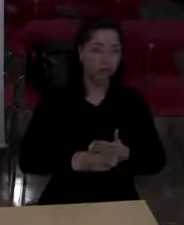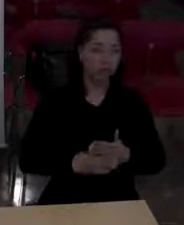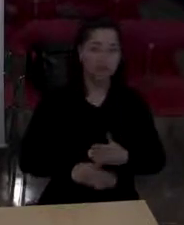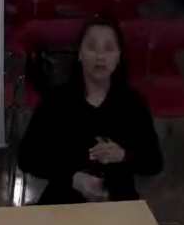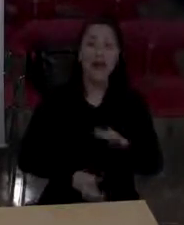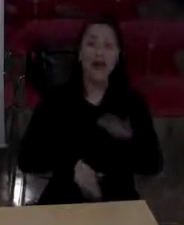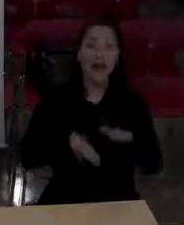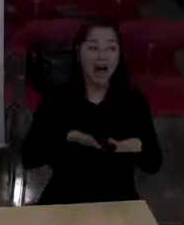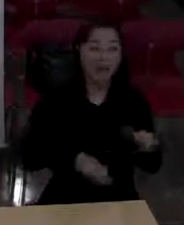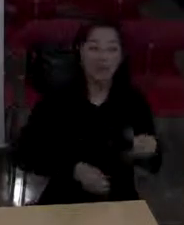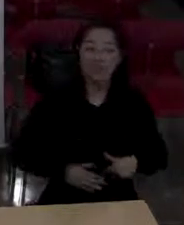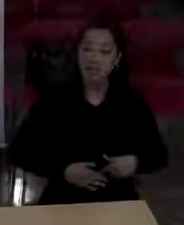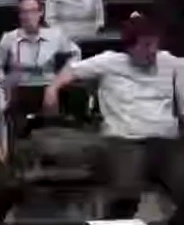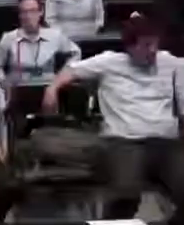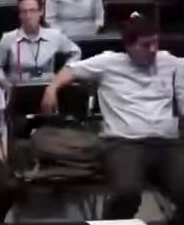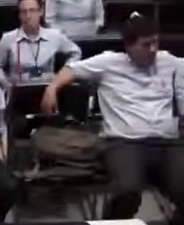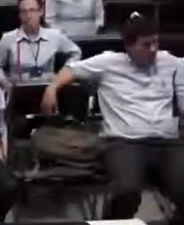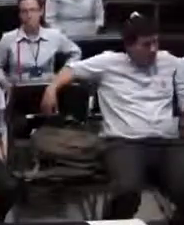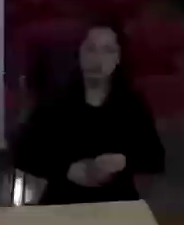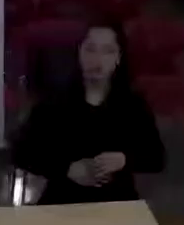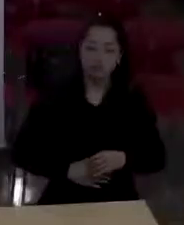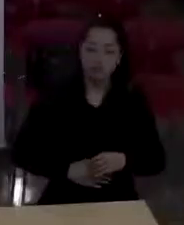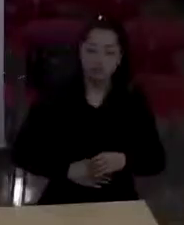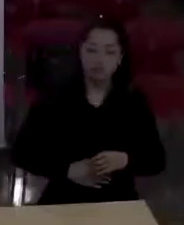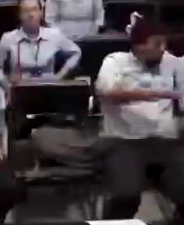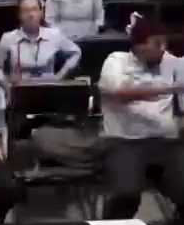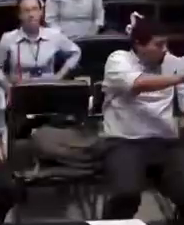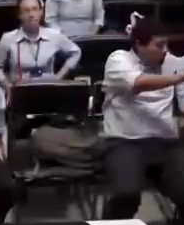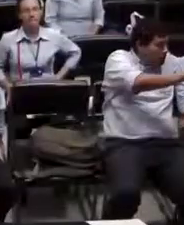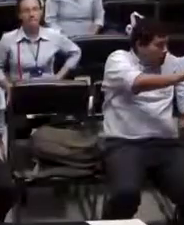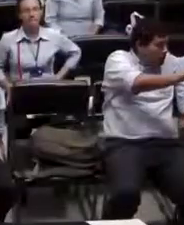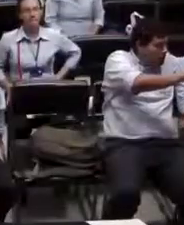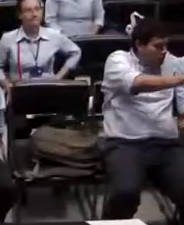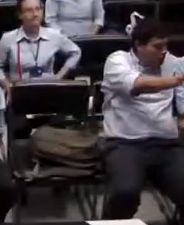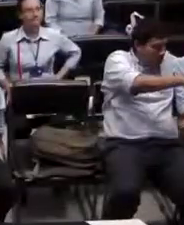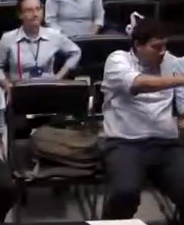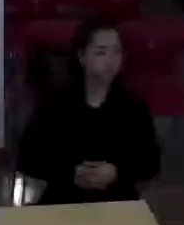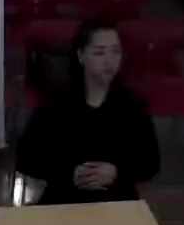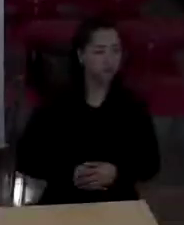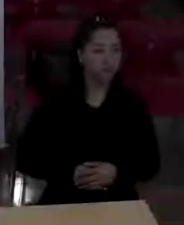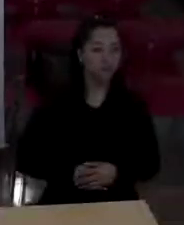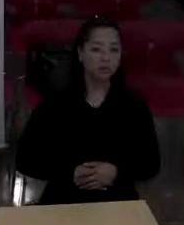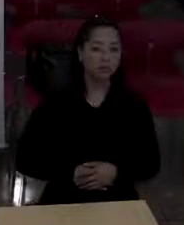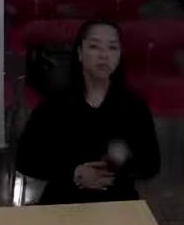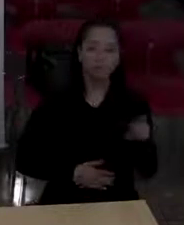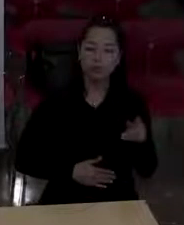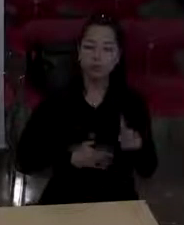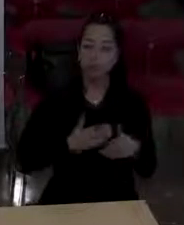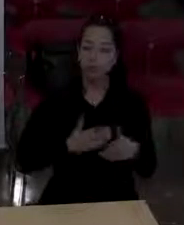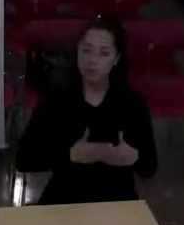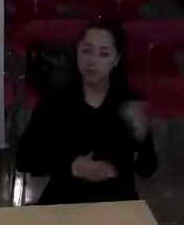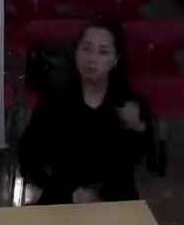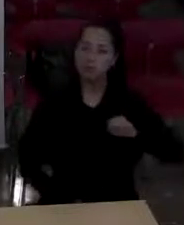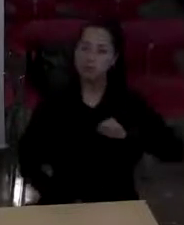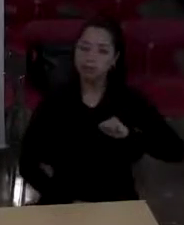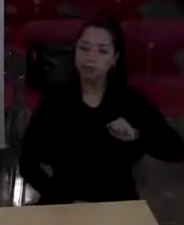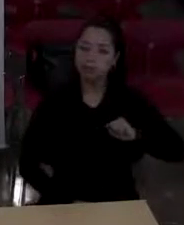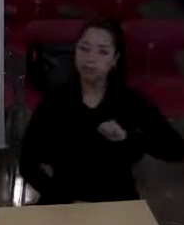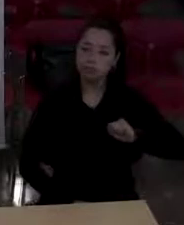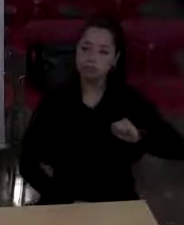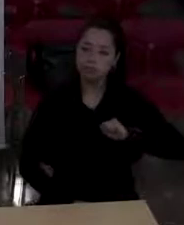hipo. La madre puede notar ¿Pueden presentarlo en pantalla completa? ¿Son tan amables? en el vientre. Aparecen las